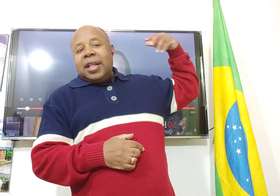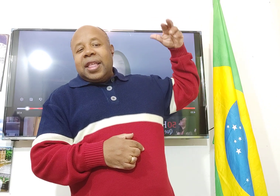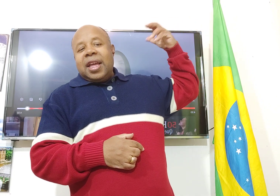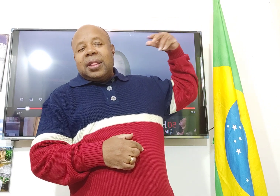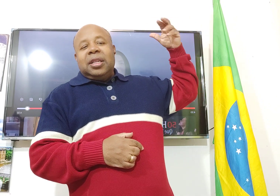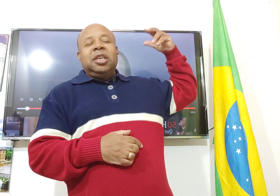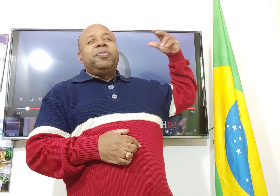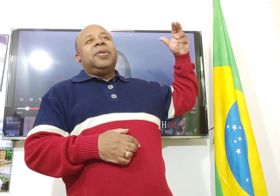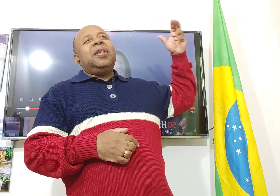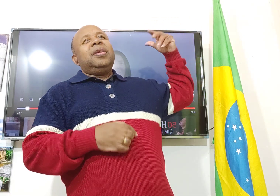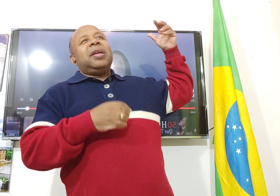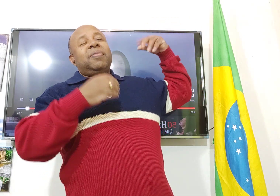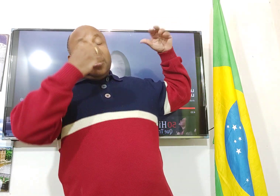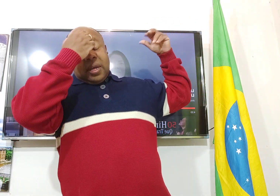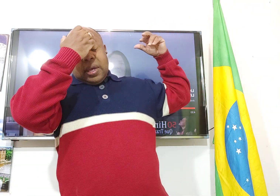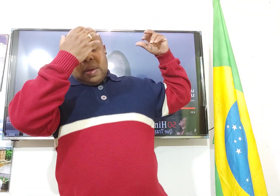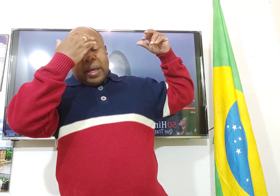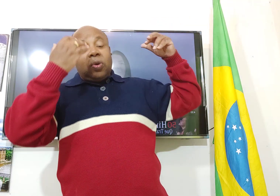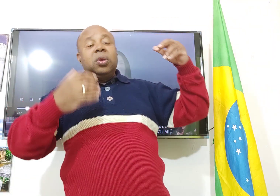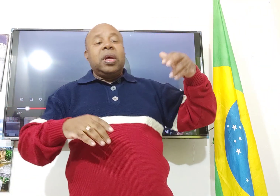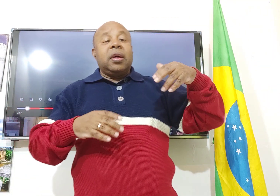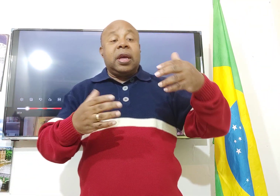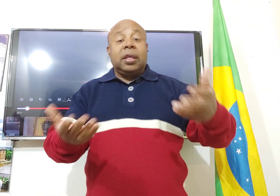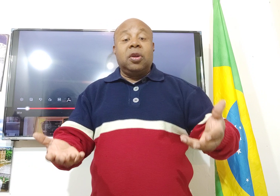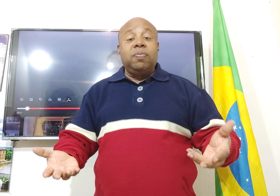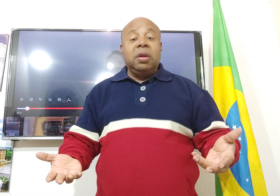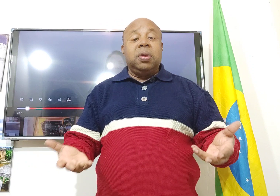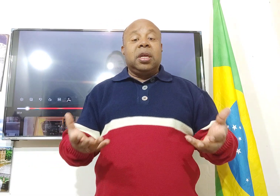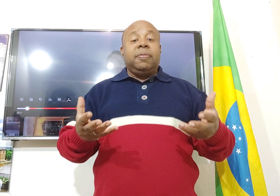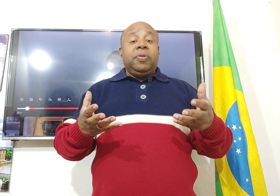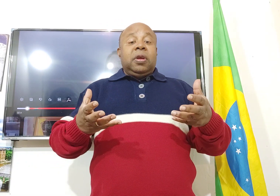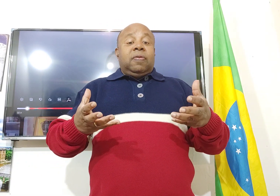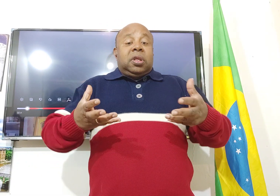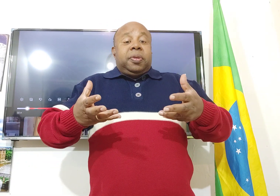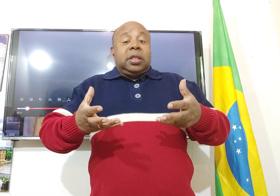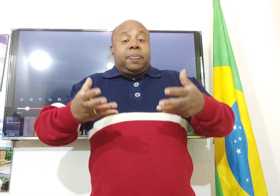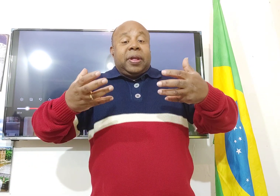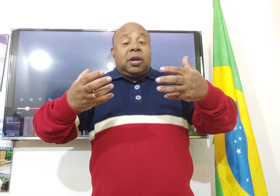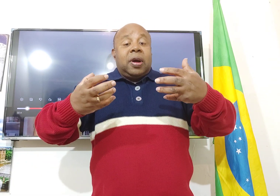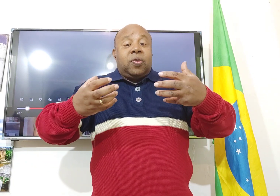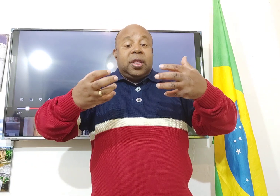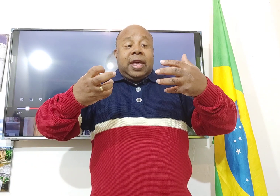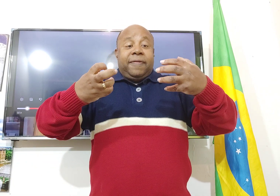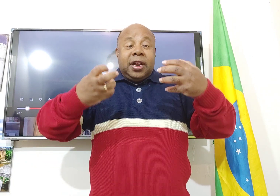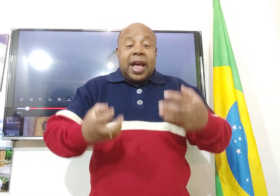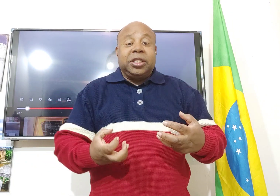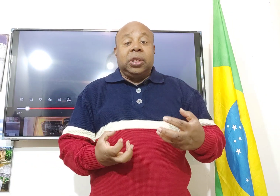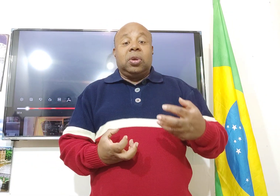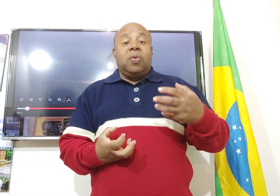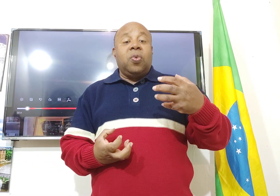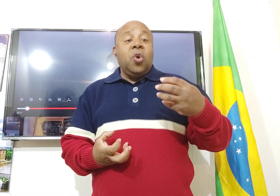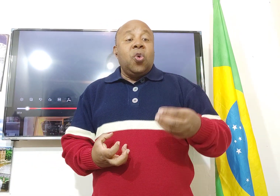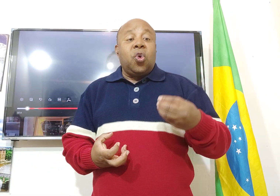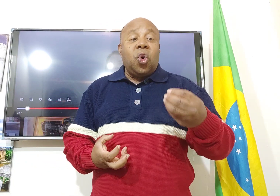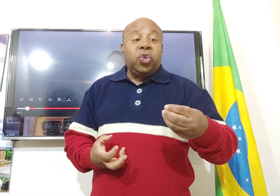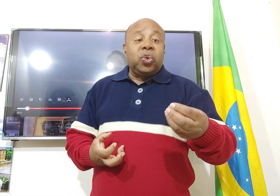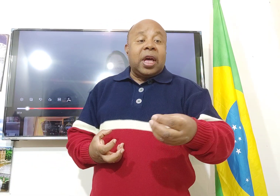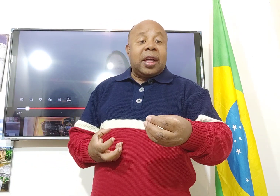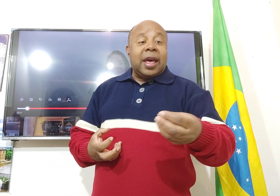ideia assim, tipo, sabe? Mas quando é na questão bíblica, você precisa passar uma coisa que é verdade, isso não é um conto